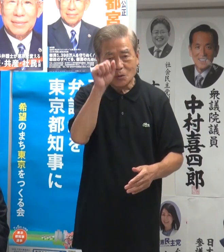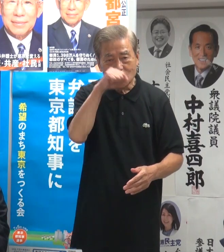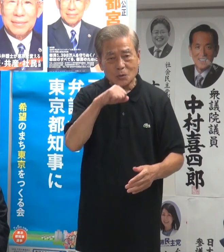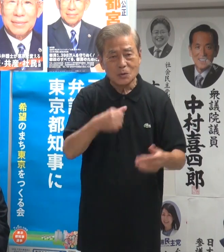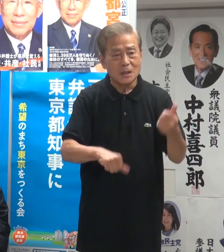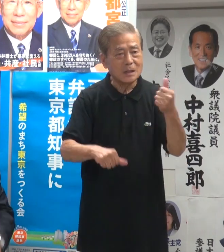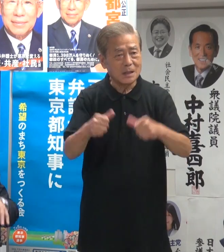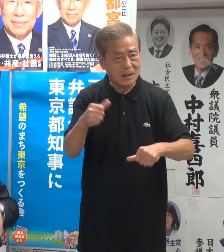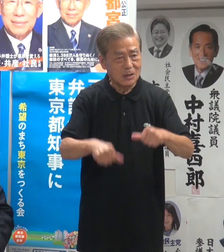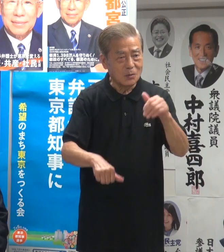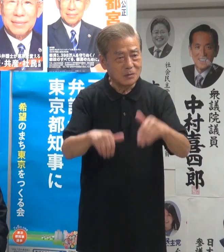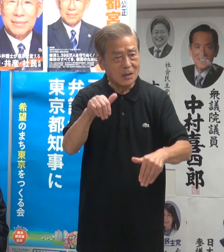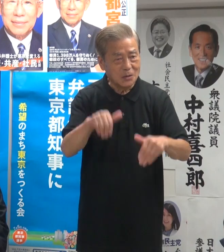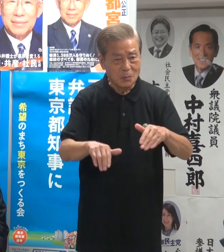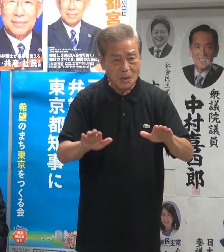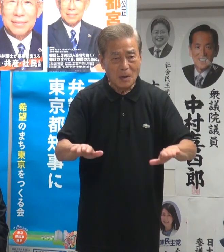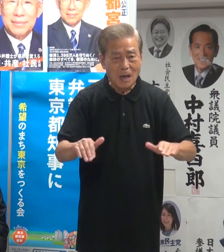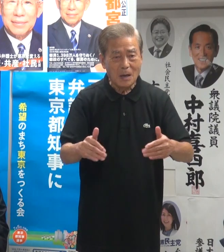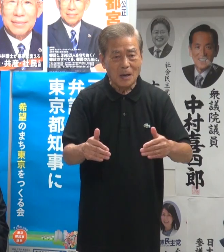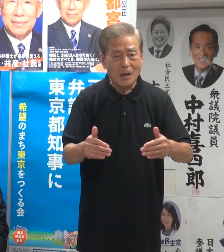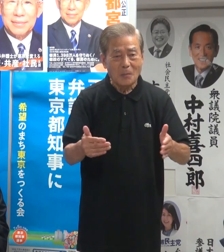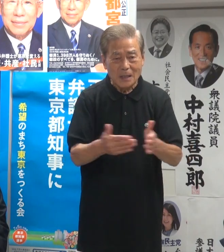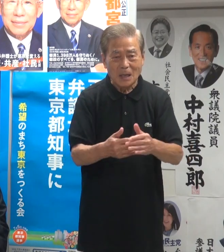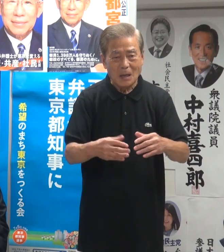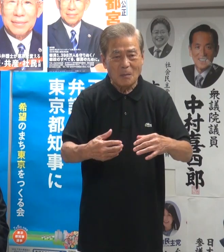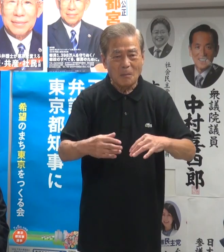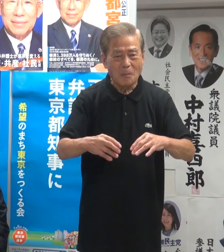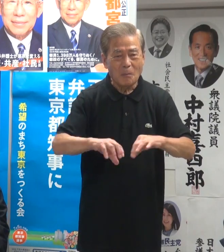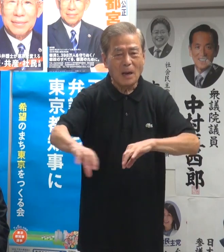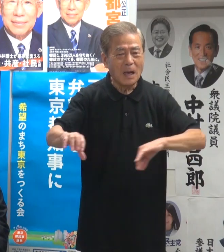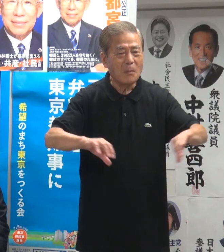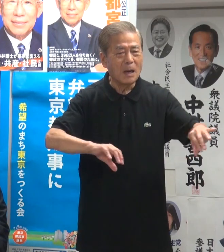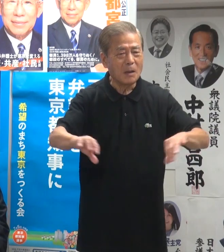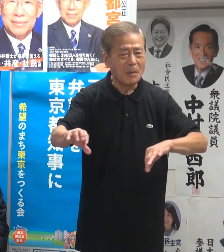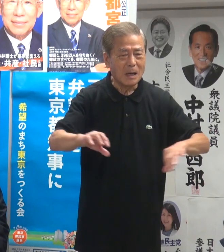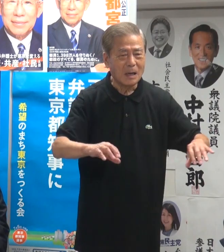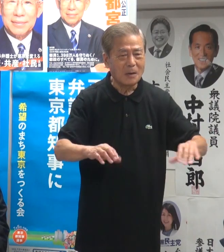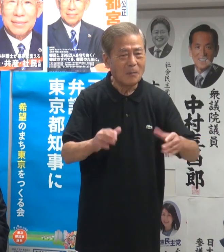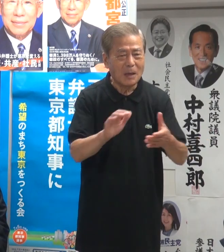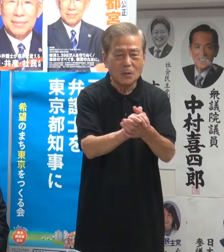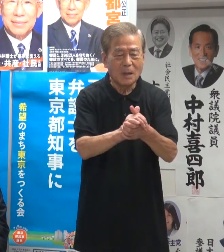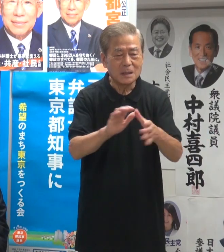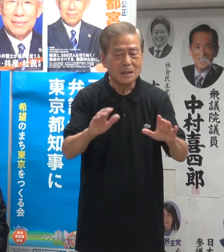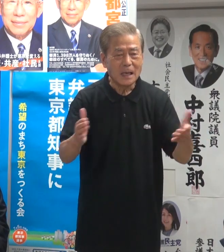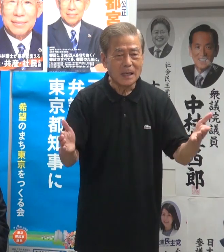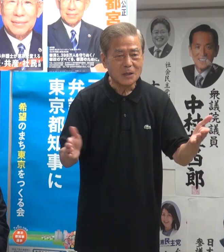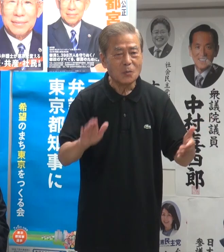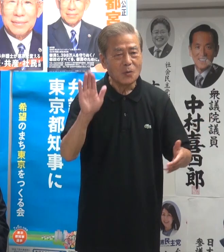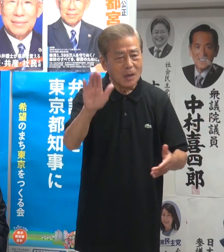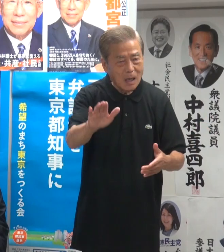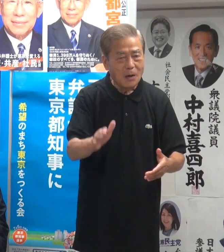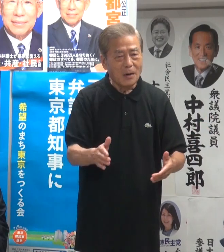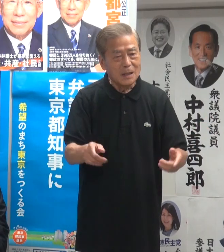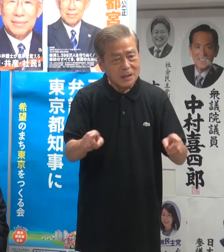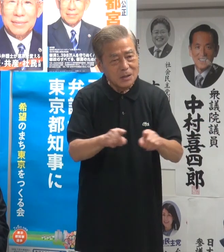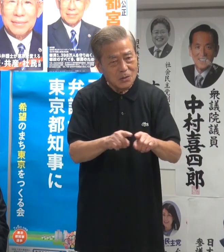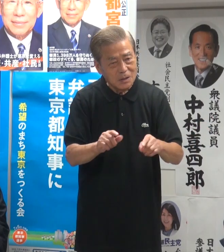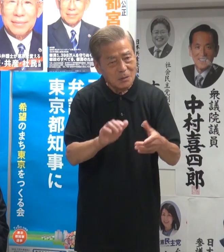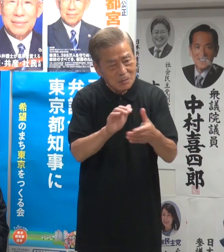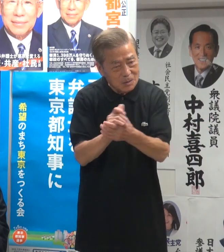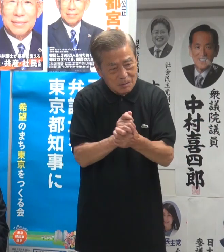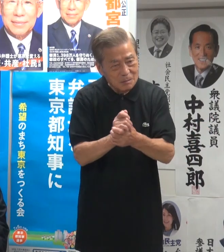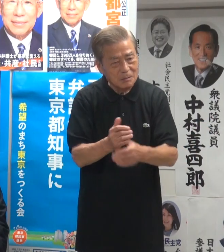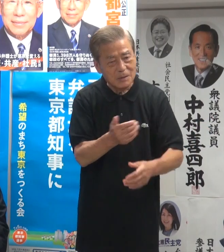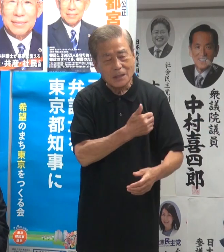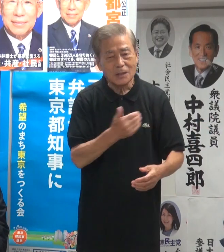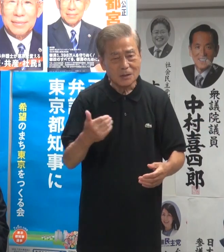でると思います。今までバラバラだった、十分対応ができてなかった区もあったと思いますけど、さらに一歩進んだんじゃない